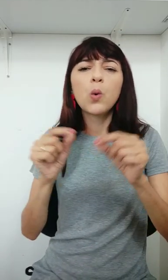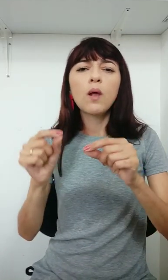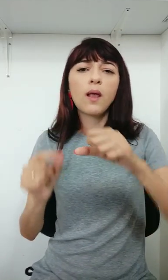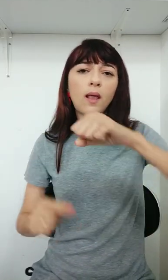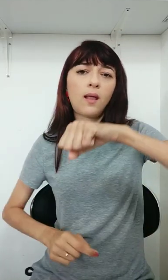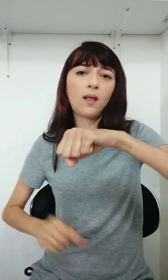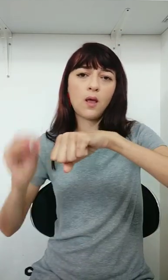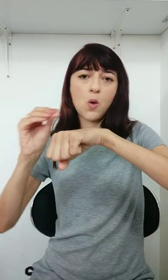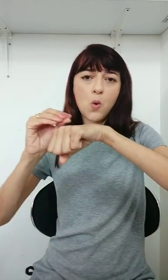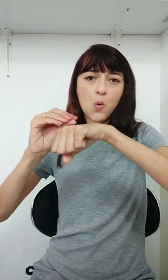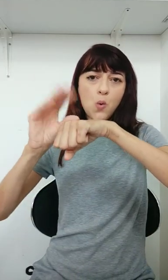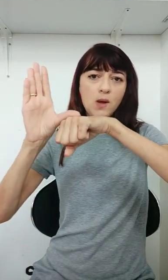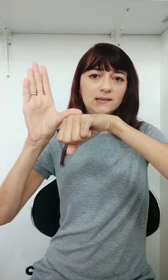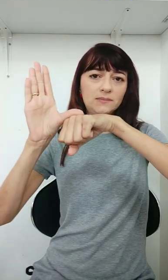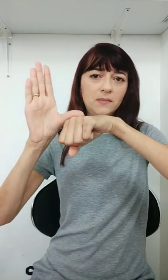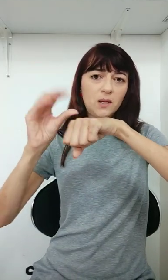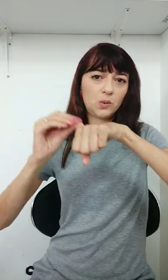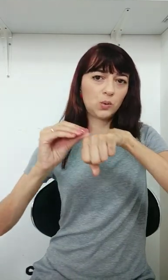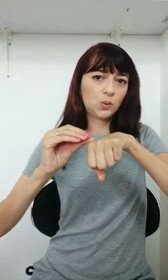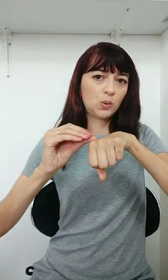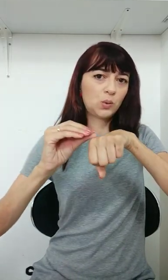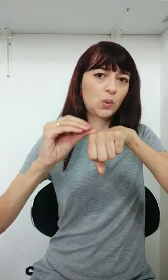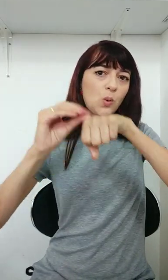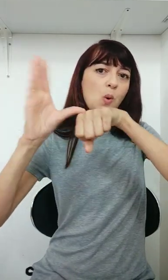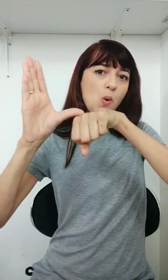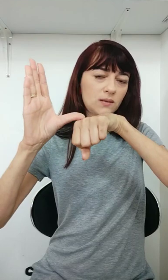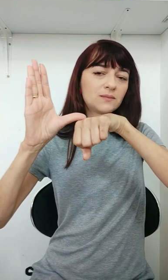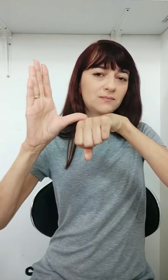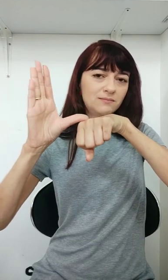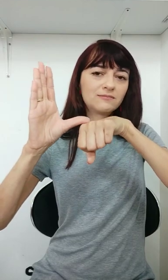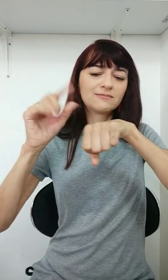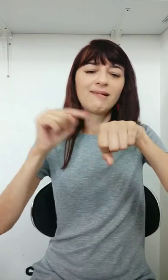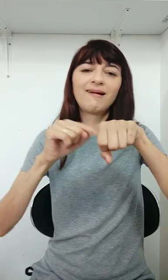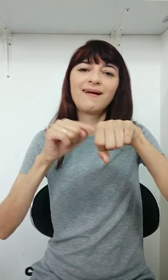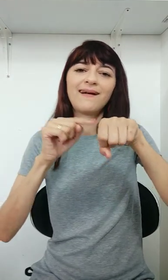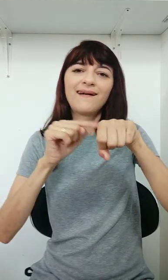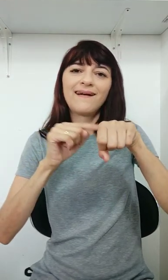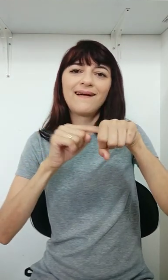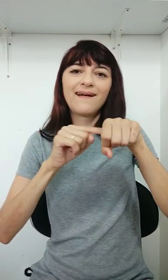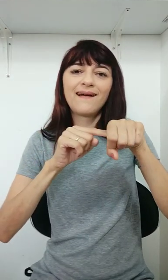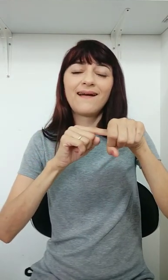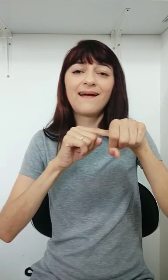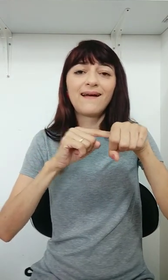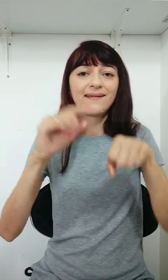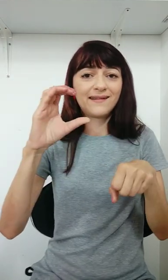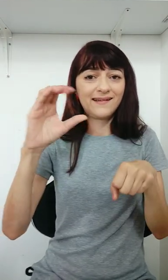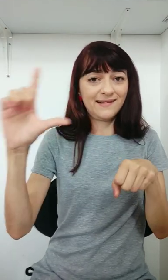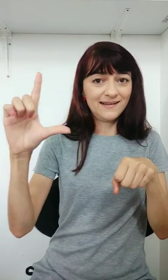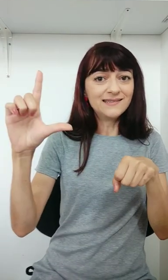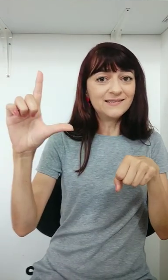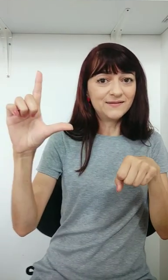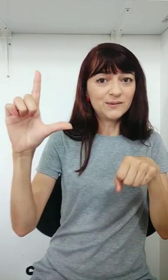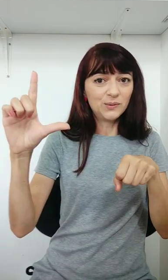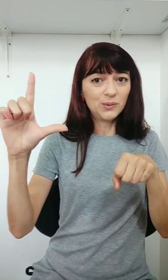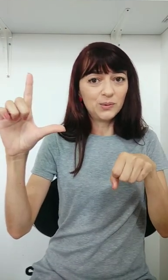os surdos também utilizam esse outro, olha só, conhecimento, tá? Esse conhecimento feito aqui na mão, na